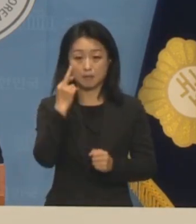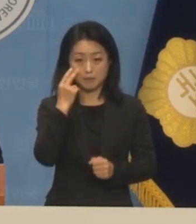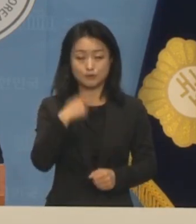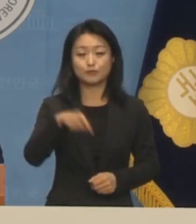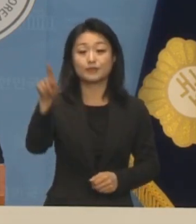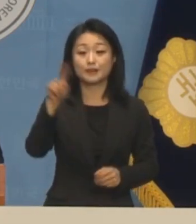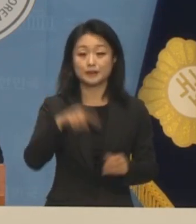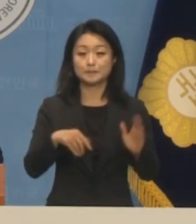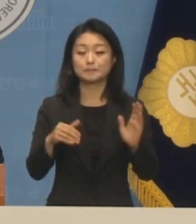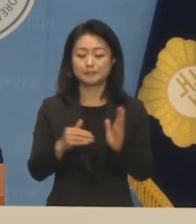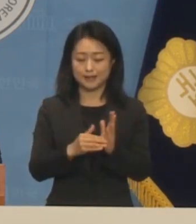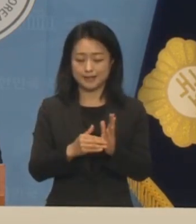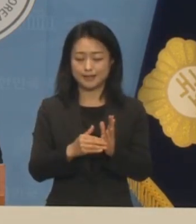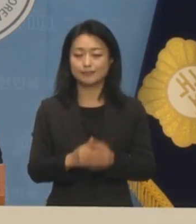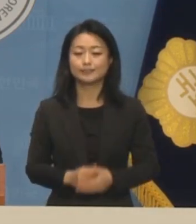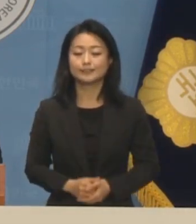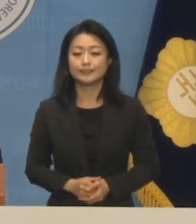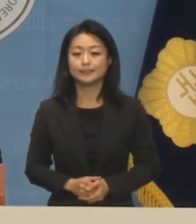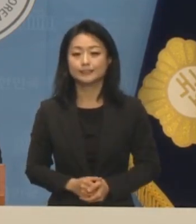길에 올랐습니다.